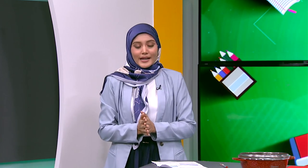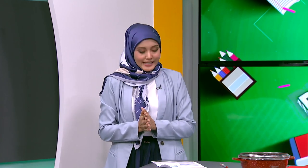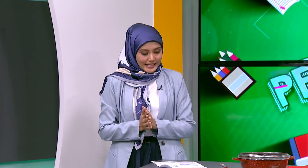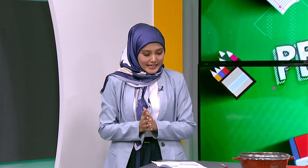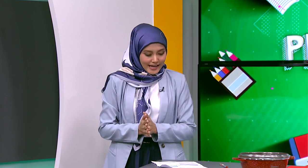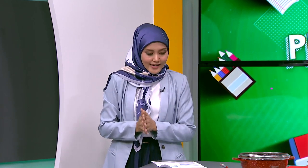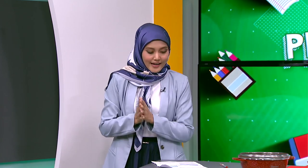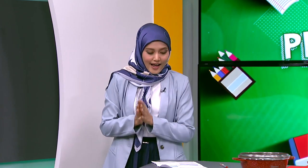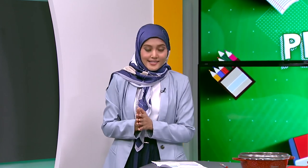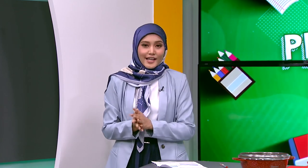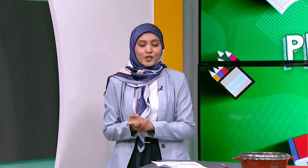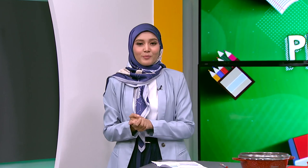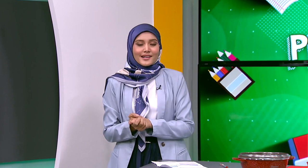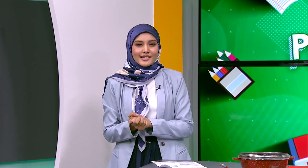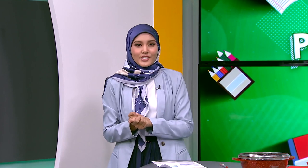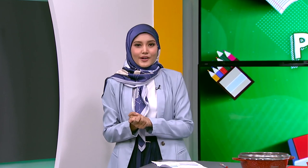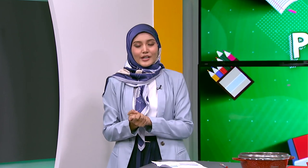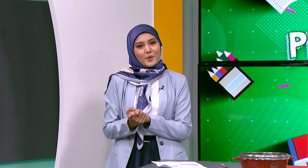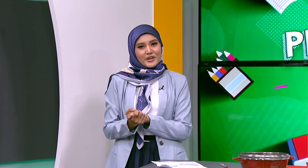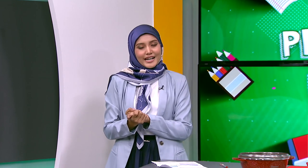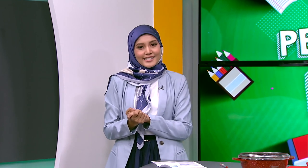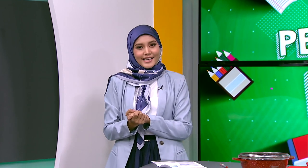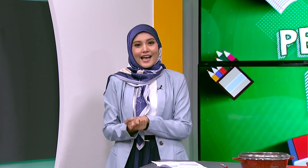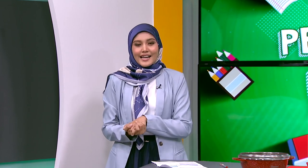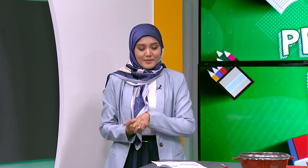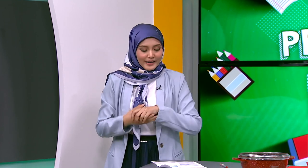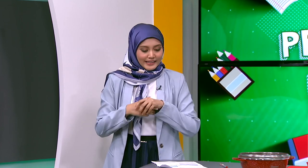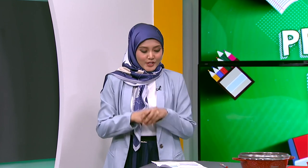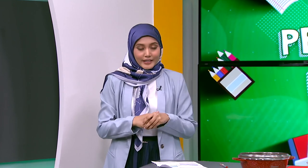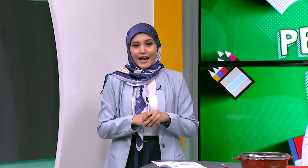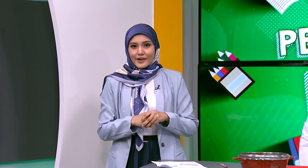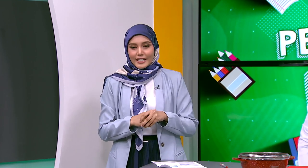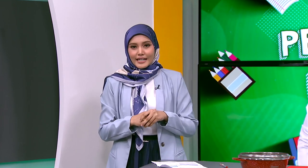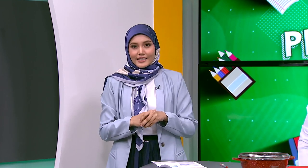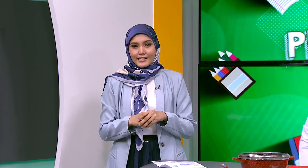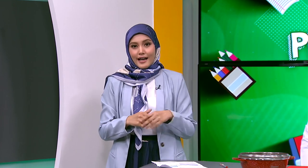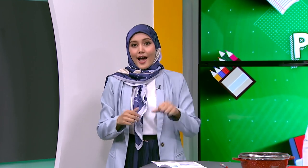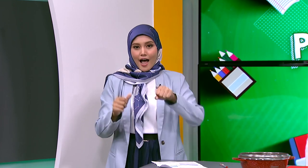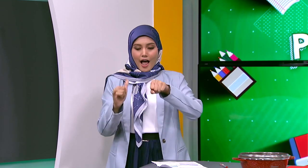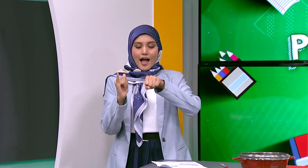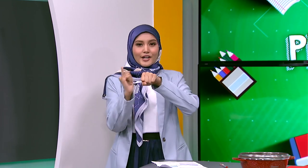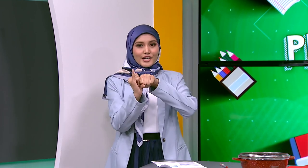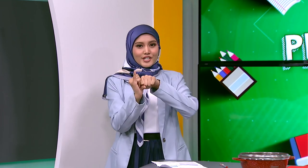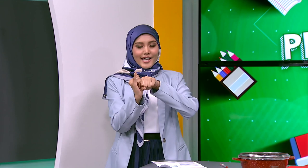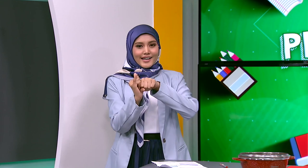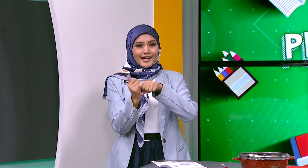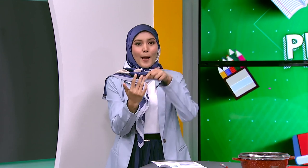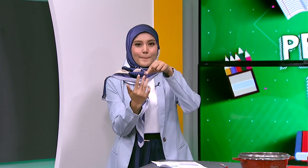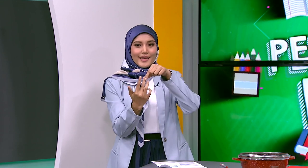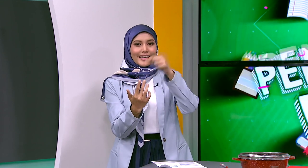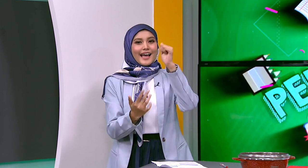pelajaran pendidikan khas iaitu Bahasa Isyarat Komunikasi, di mana tajuk kita hari ini ialah